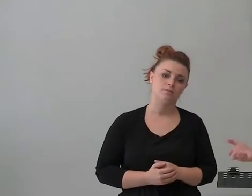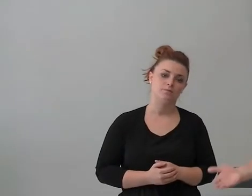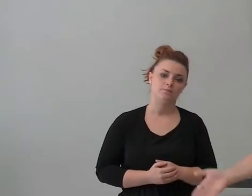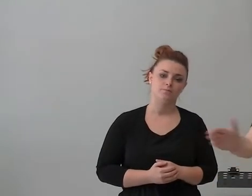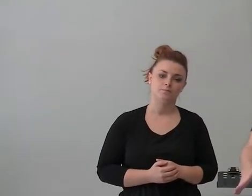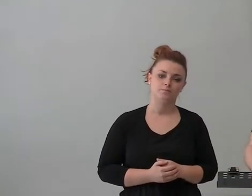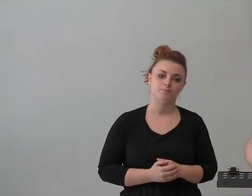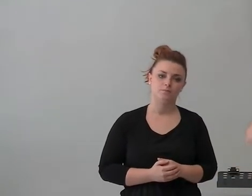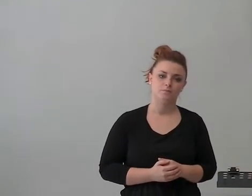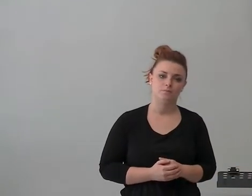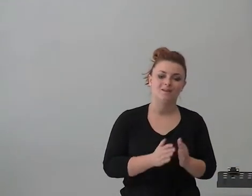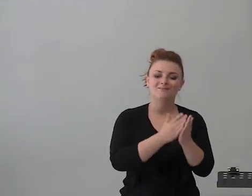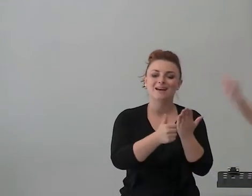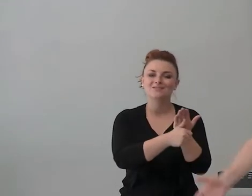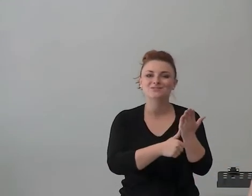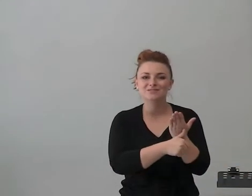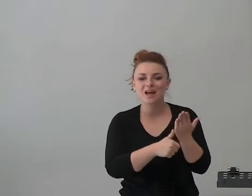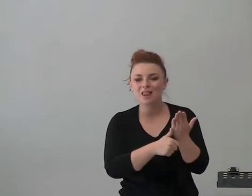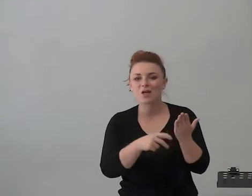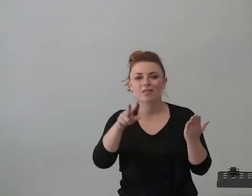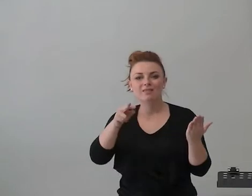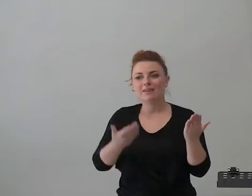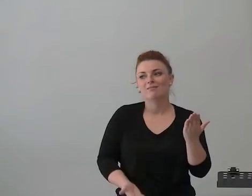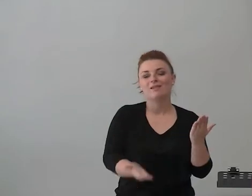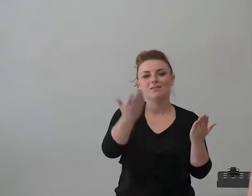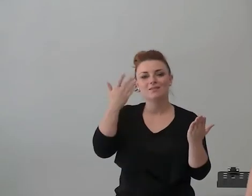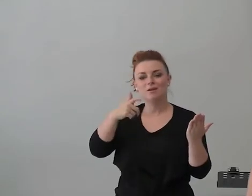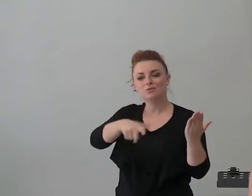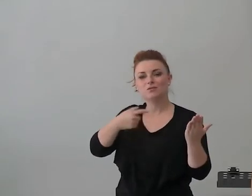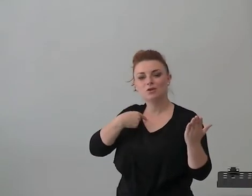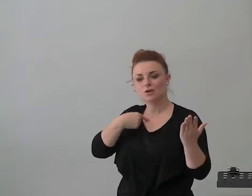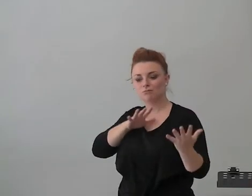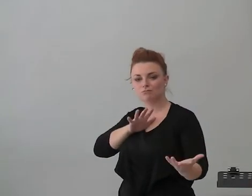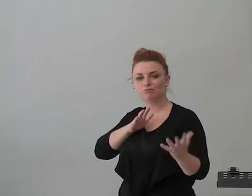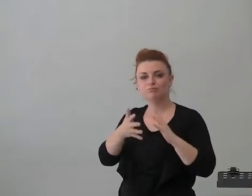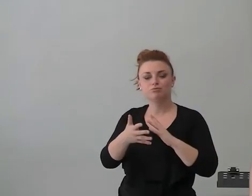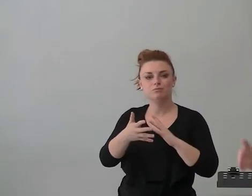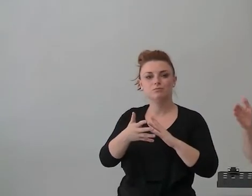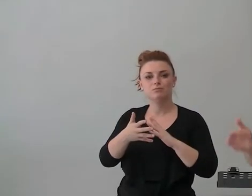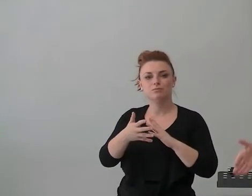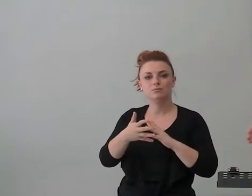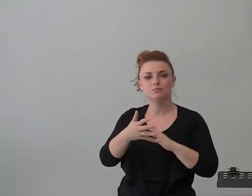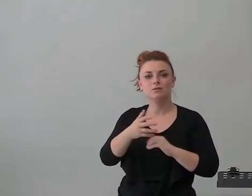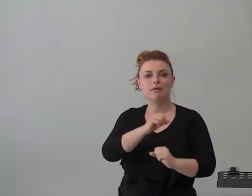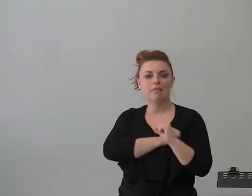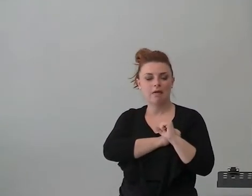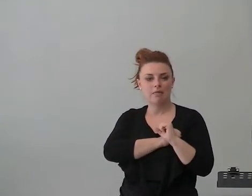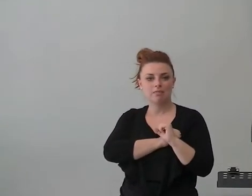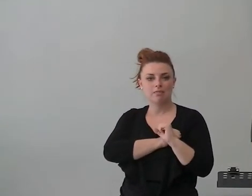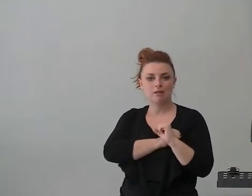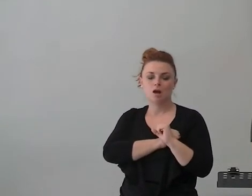Vangelo per la mia conversione 30 anni fa. Soltanto. Ho bisogno di Gesù oggi.